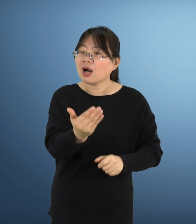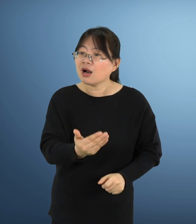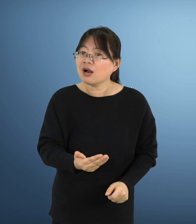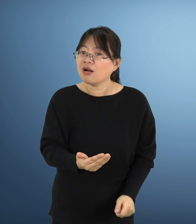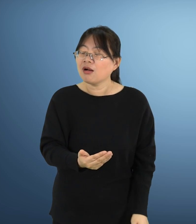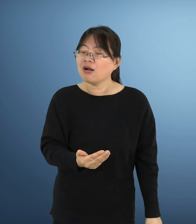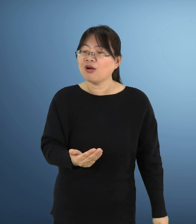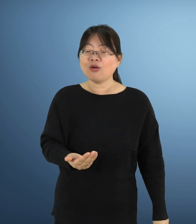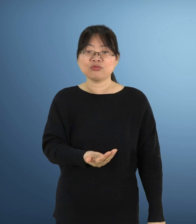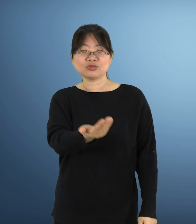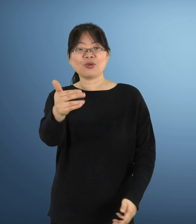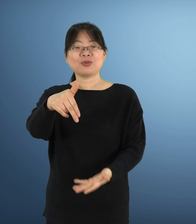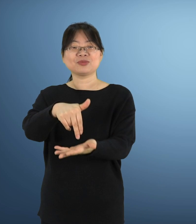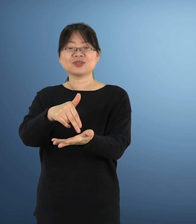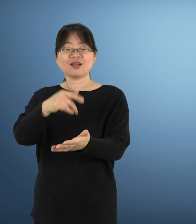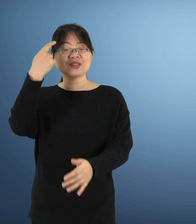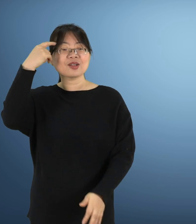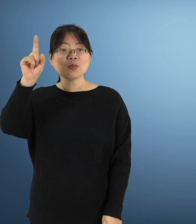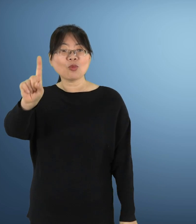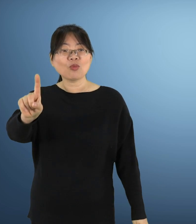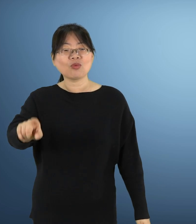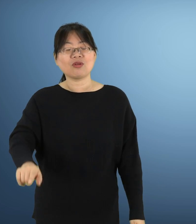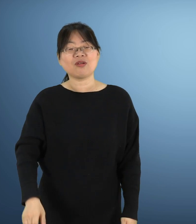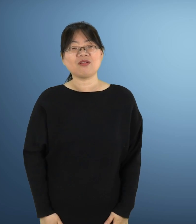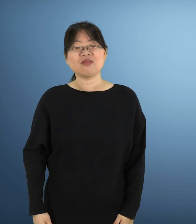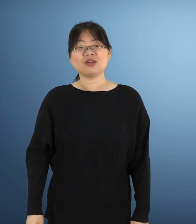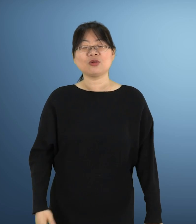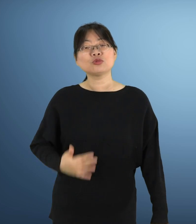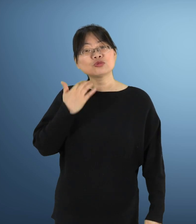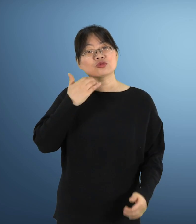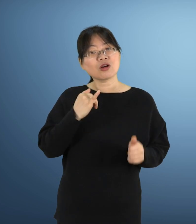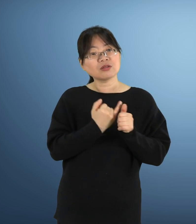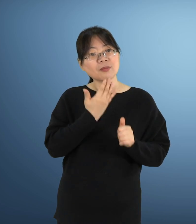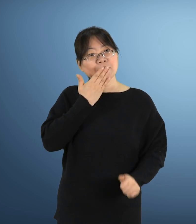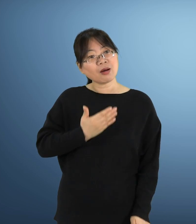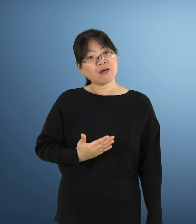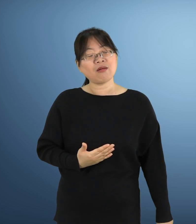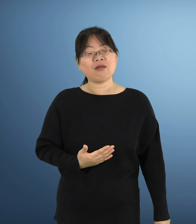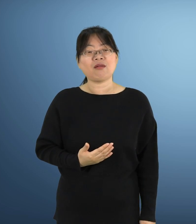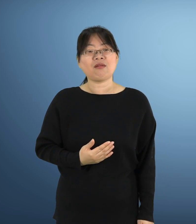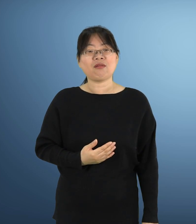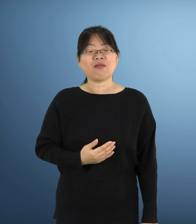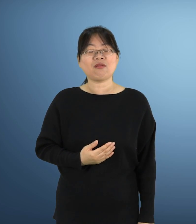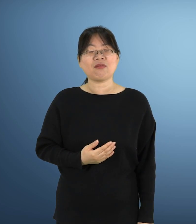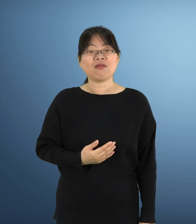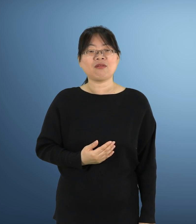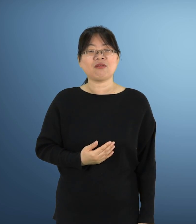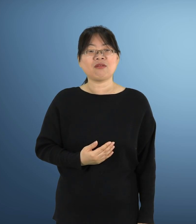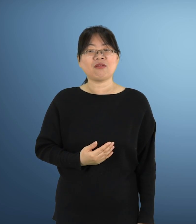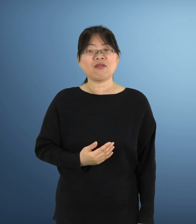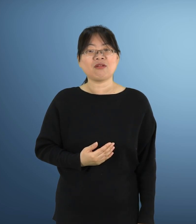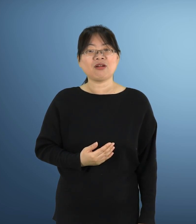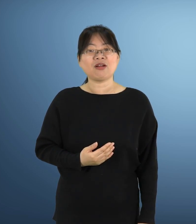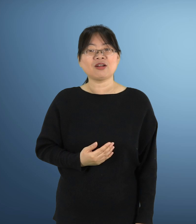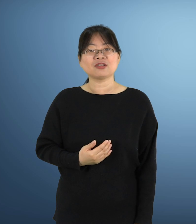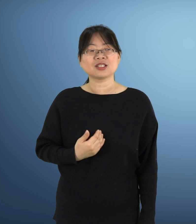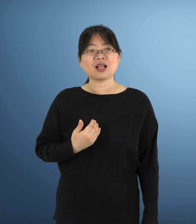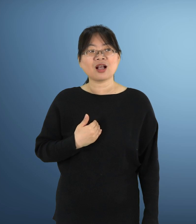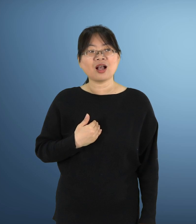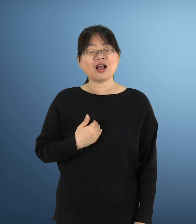누구의 아내가 될까요? 여러분 생각에는 누구의 아내가 될 것 같아요? 제가 누구한테 진짜